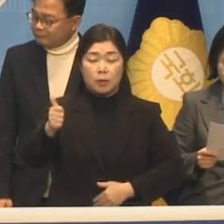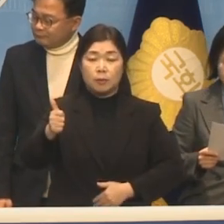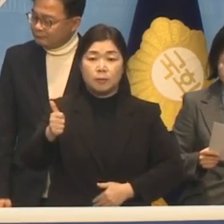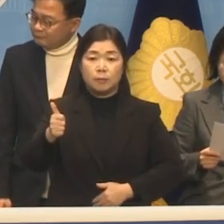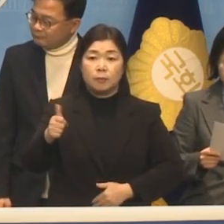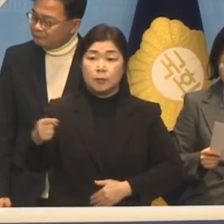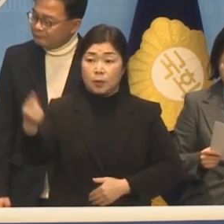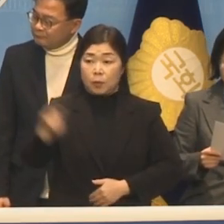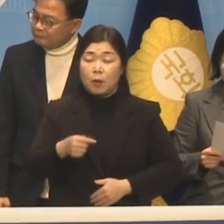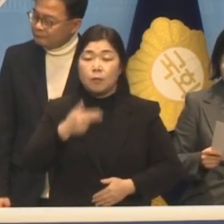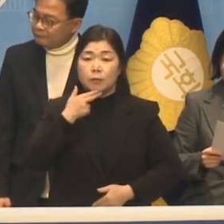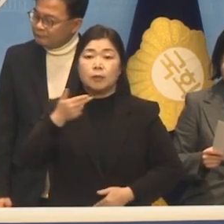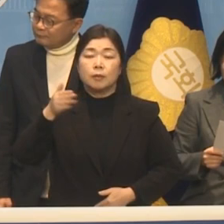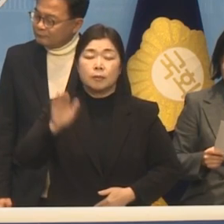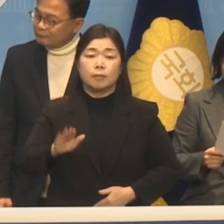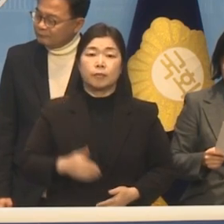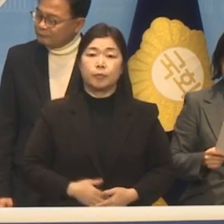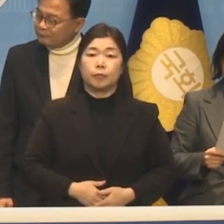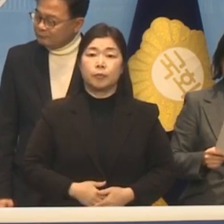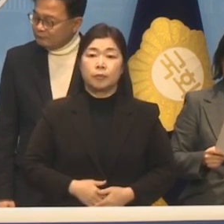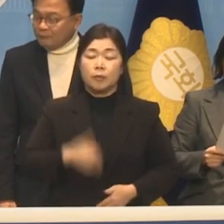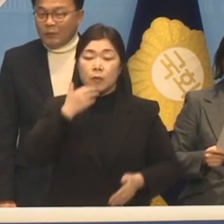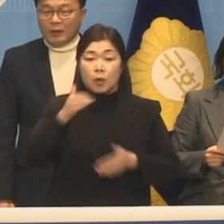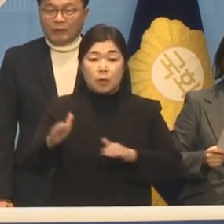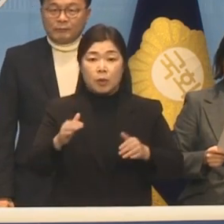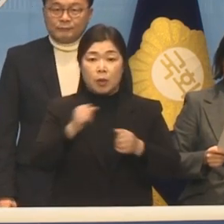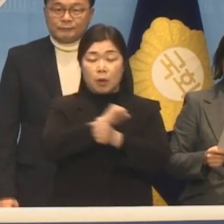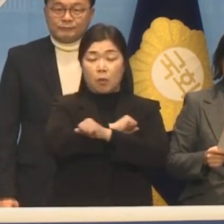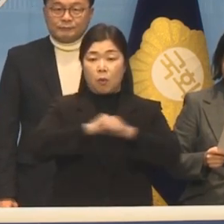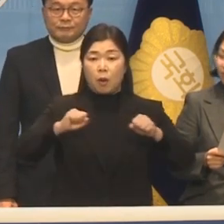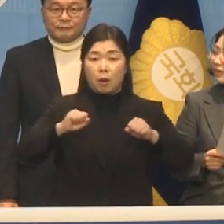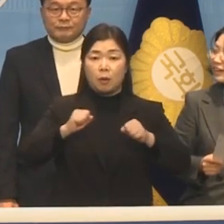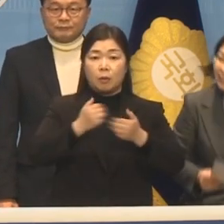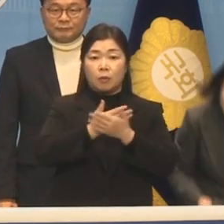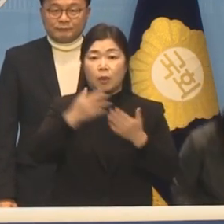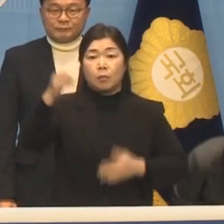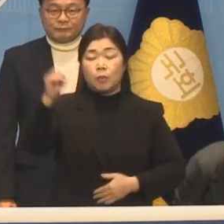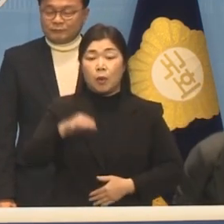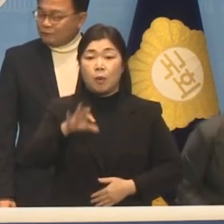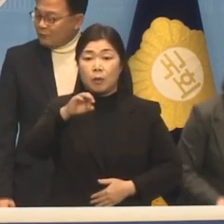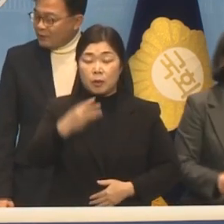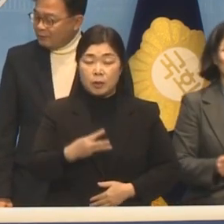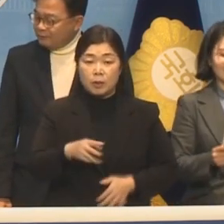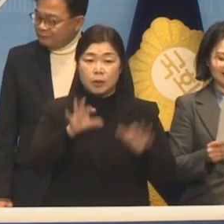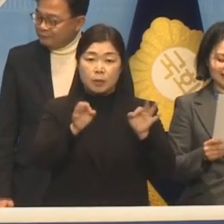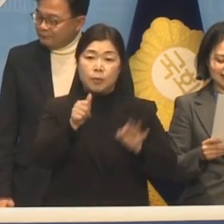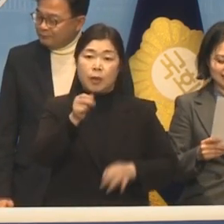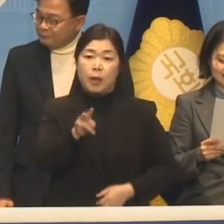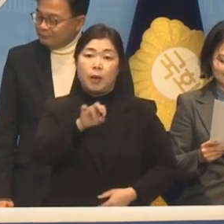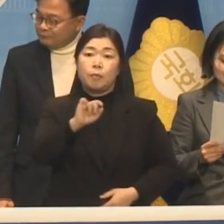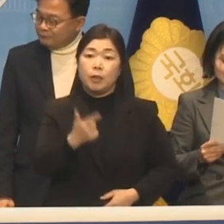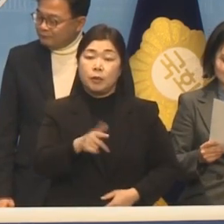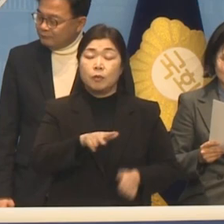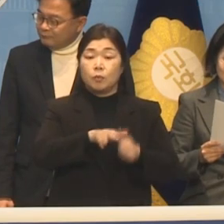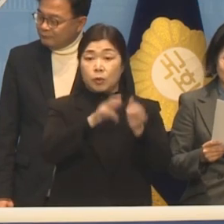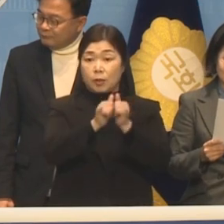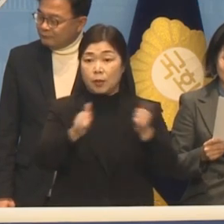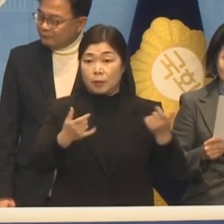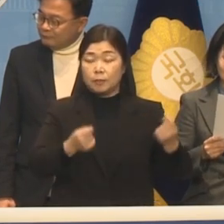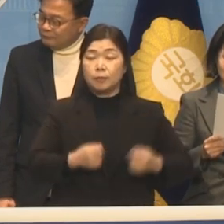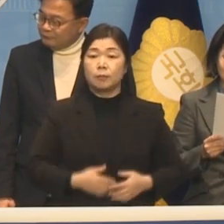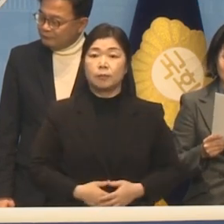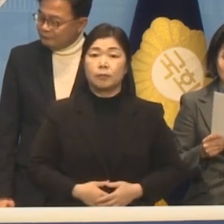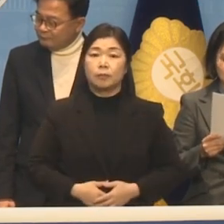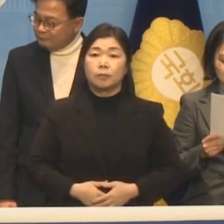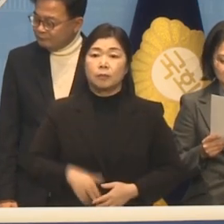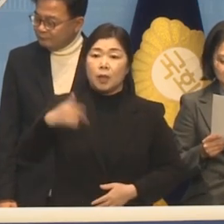않습니다. 경기 광명을의 국회의원 예비후보 김혜민 후보님 참석하셨습니다. 예,